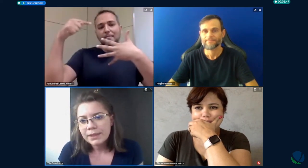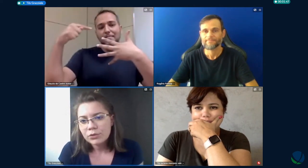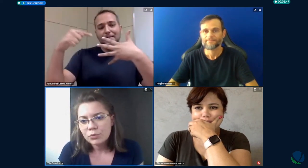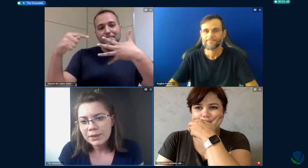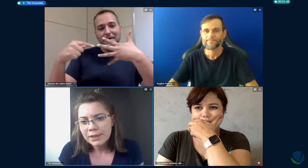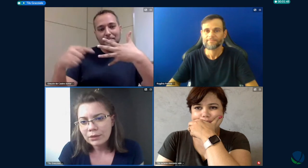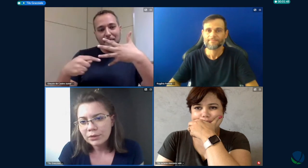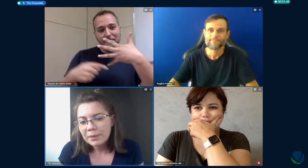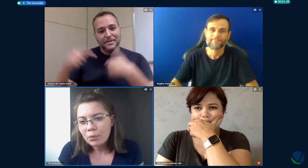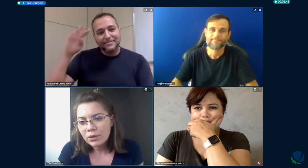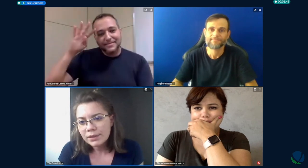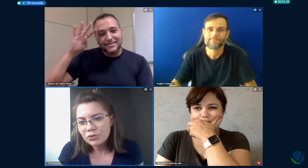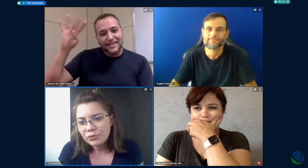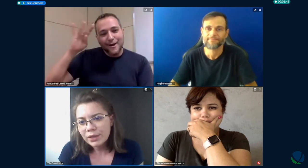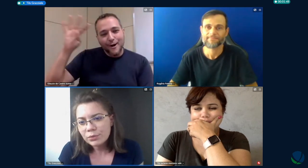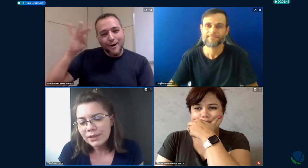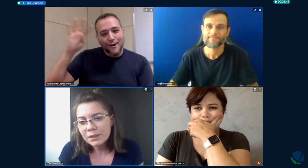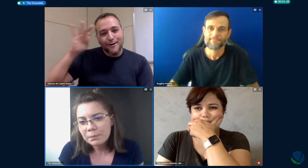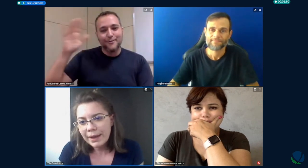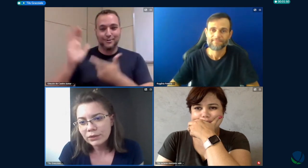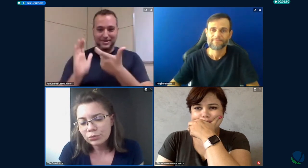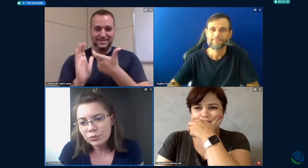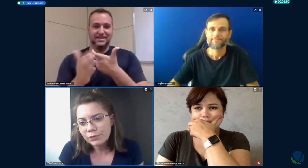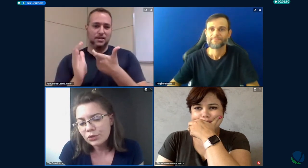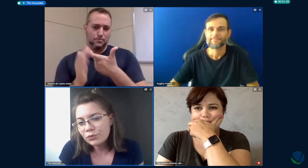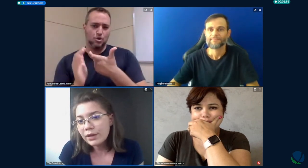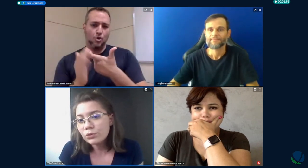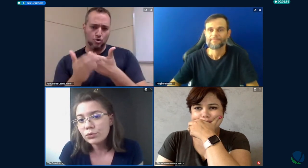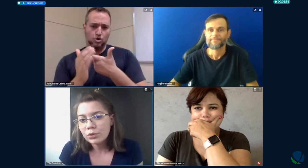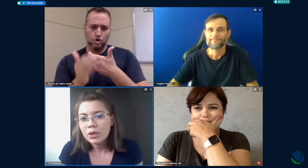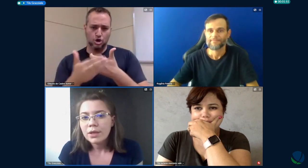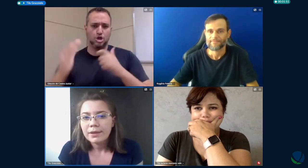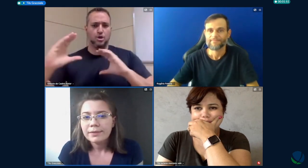A sua pesquisa de mestrado também mostra diversos aspectos,